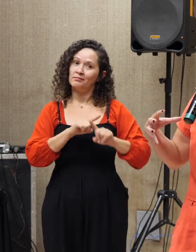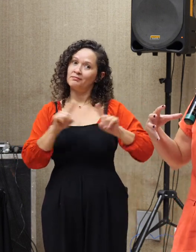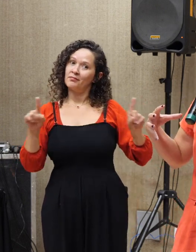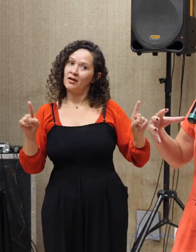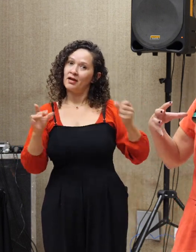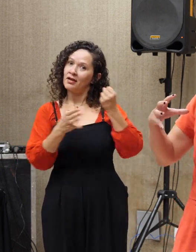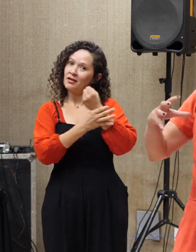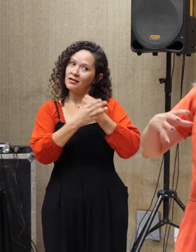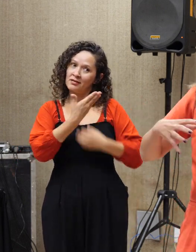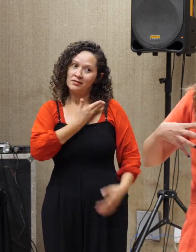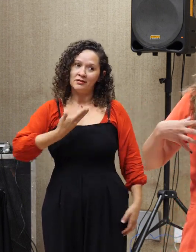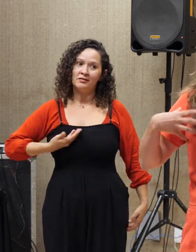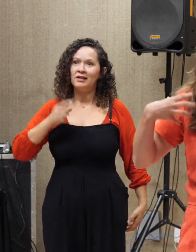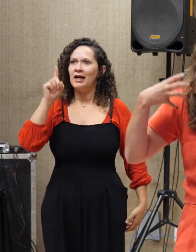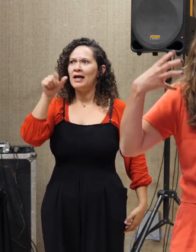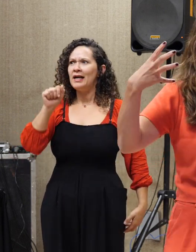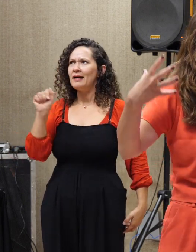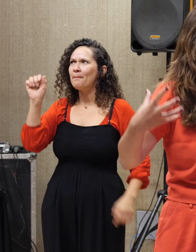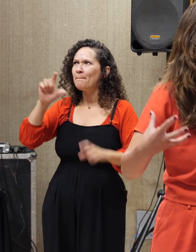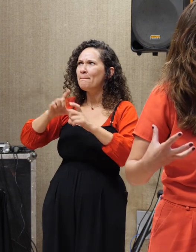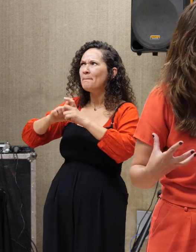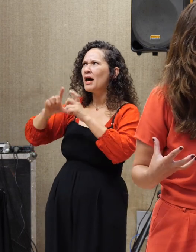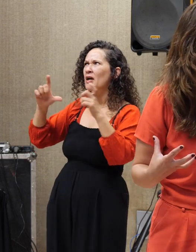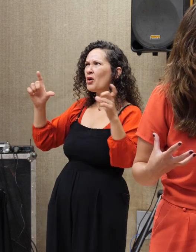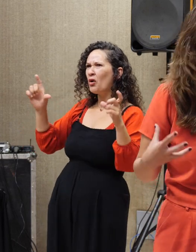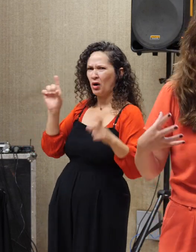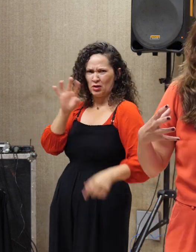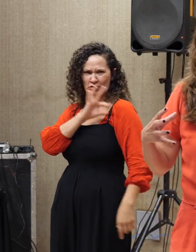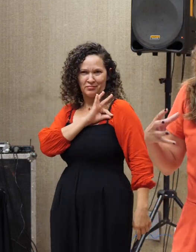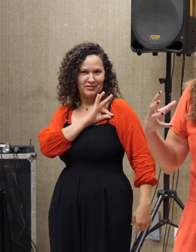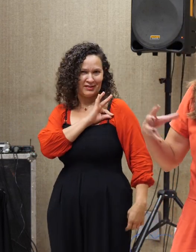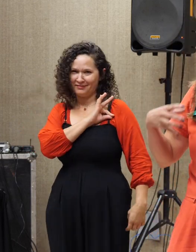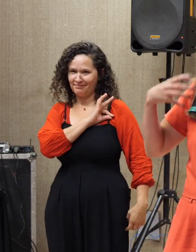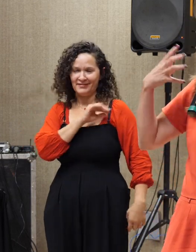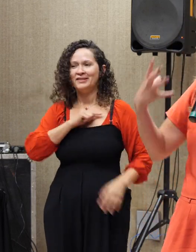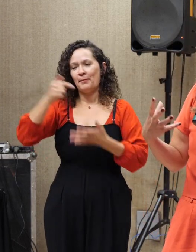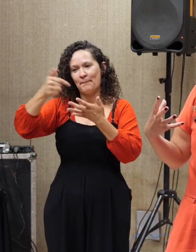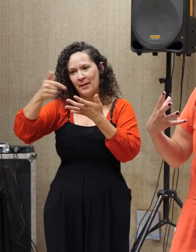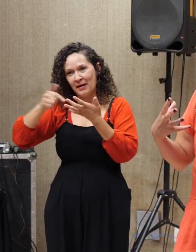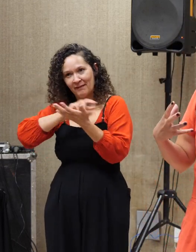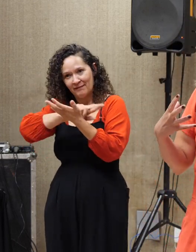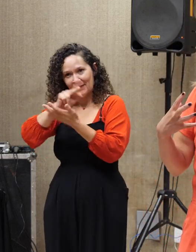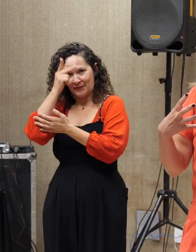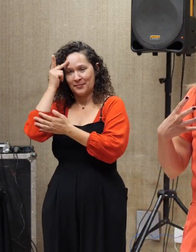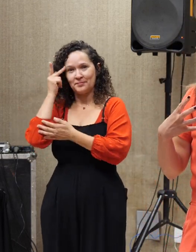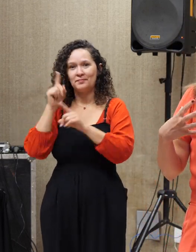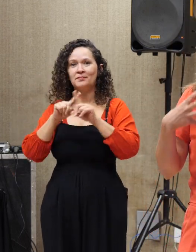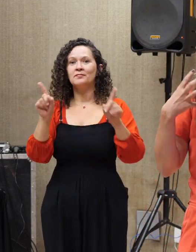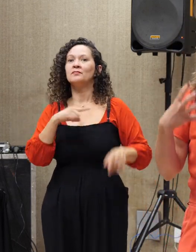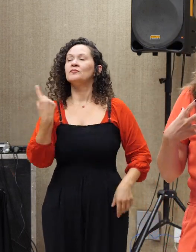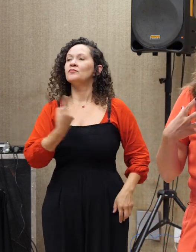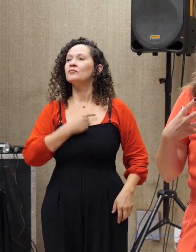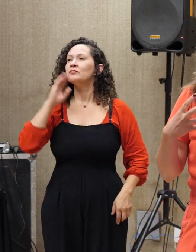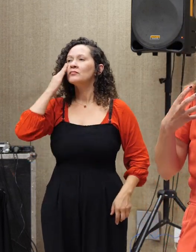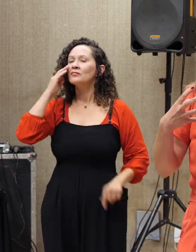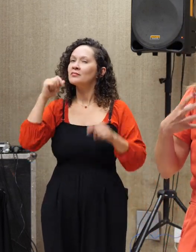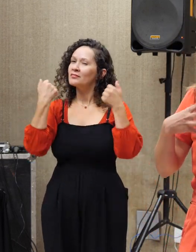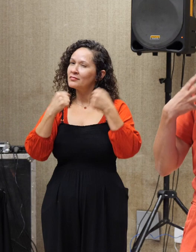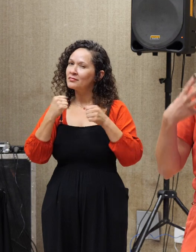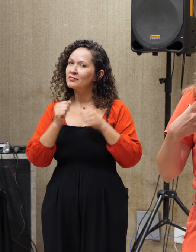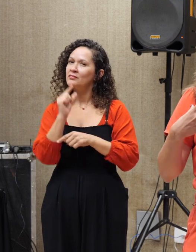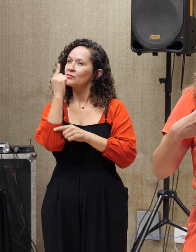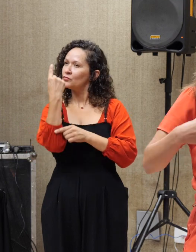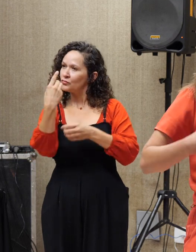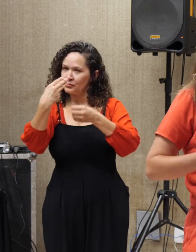mas a segurança pública é muito mais ampla do que só a polícia. Mas, para além disso, a gente precisa de entender que